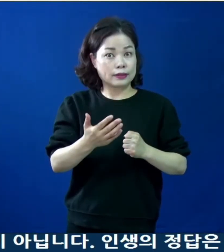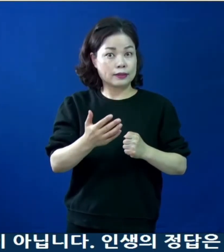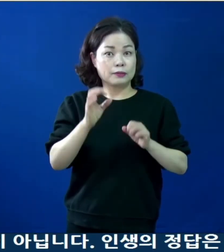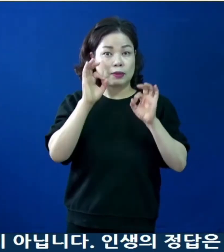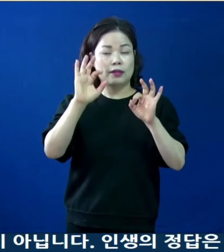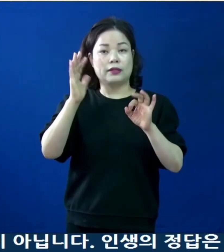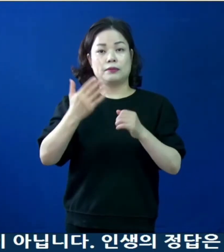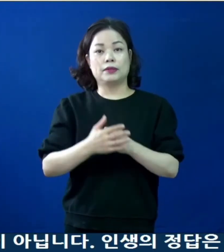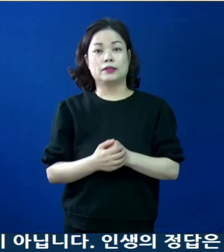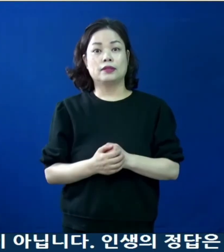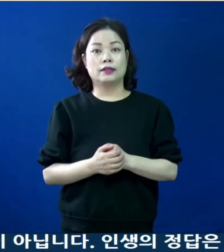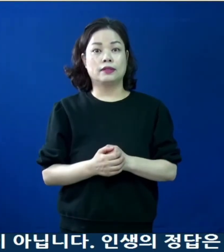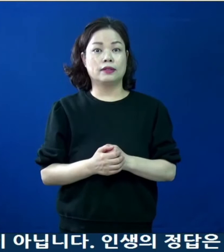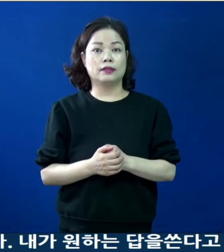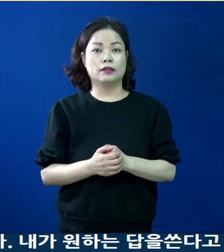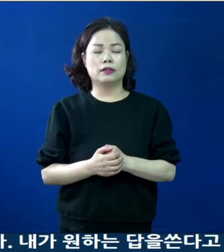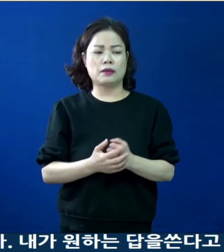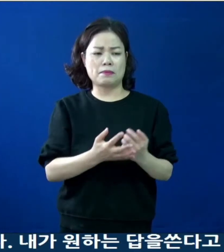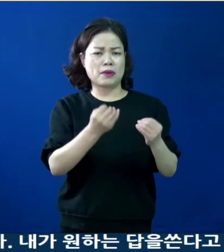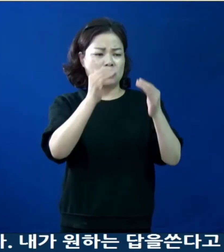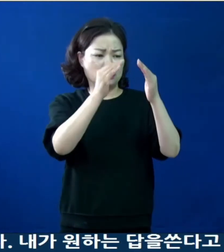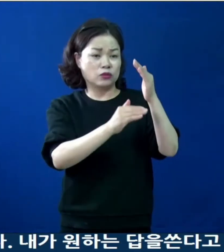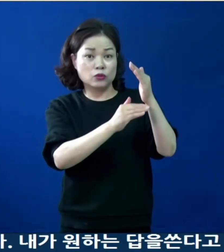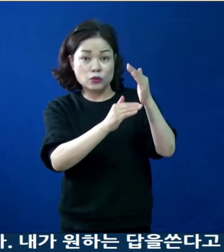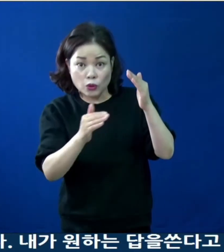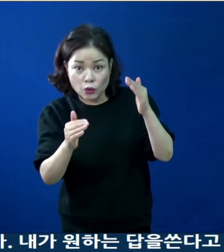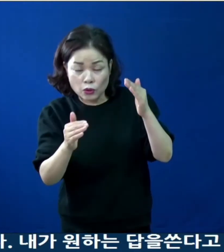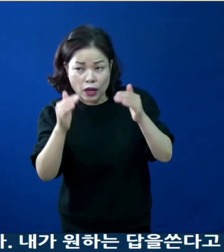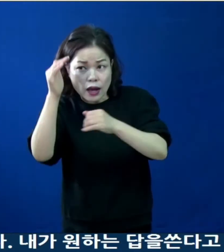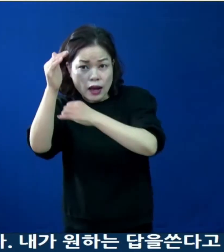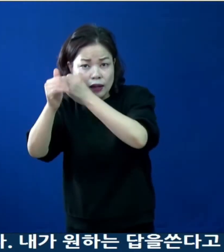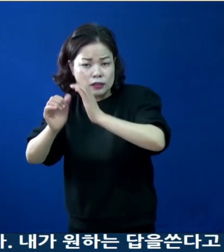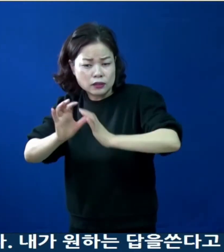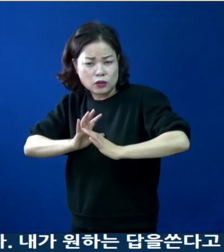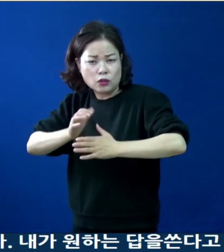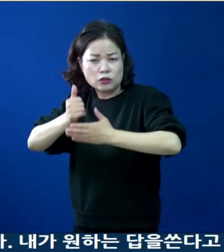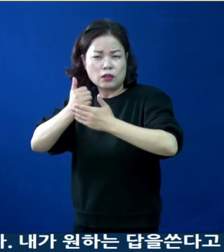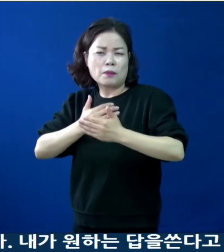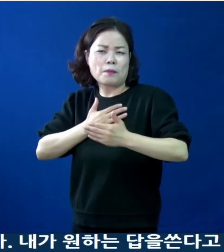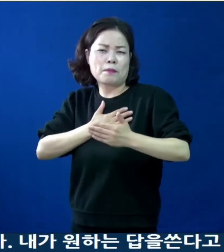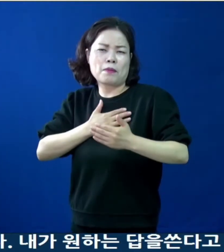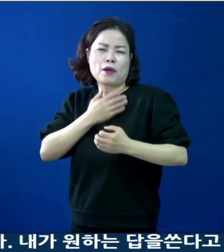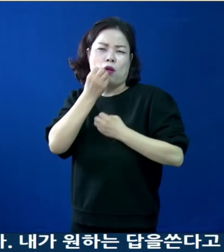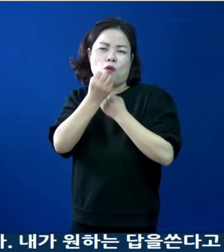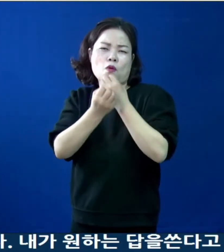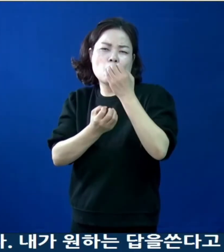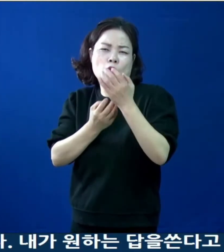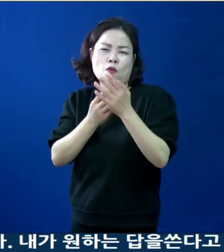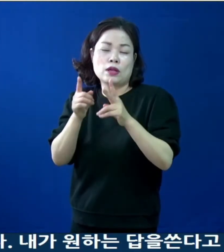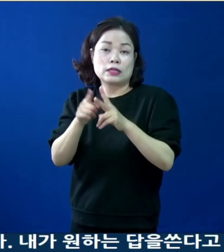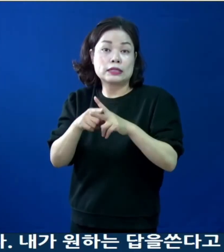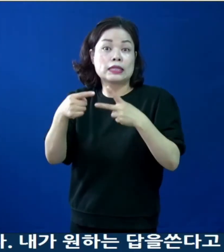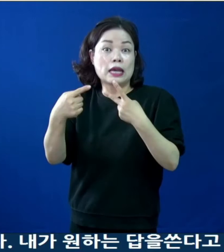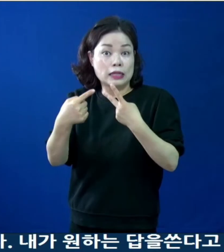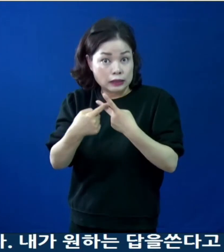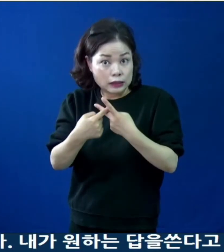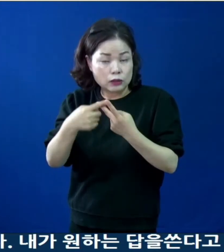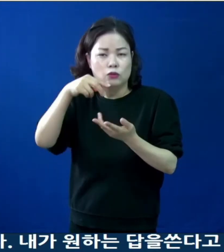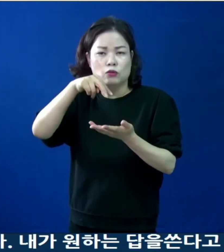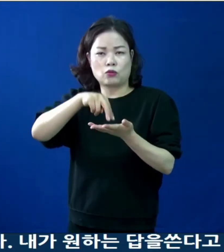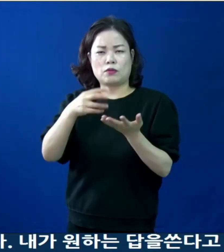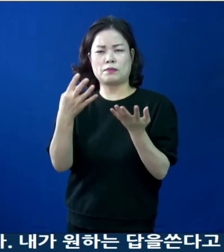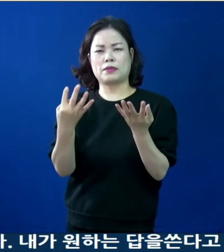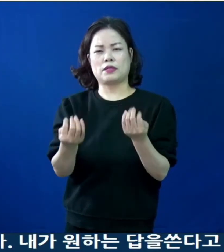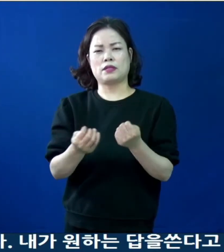돼요. 많은 성도들이 하나님 경외를 정서적인 고백으로만 이해하는 경우가 굉장히